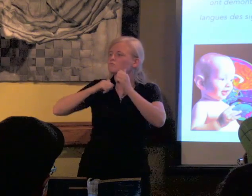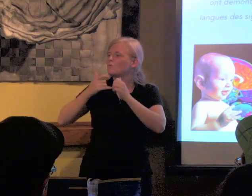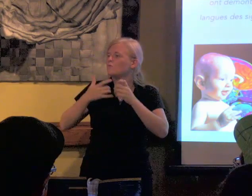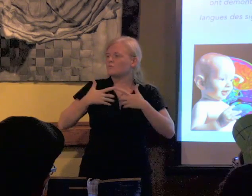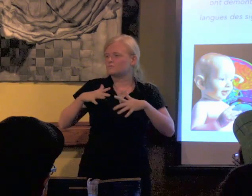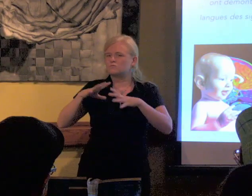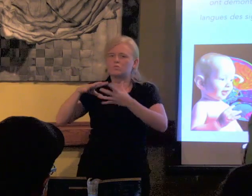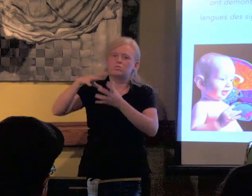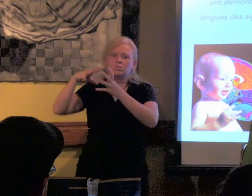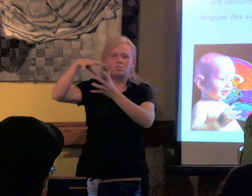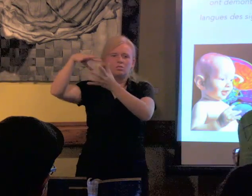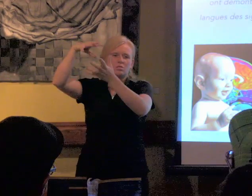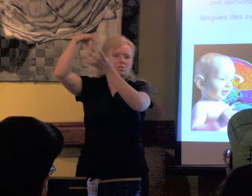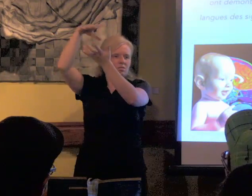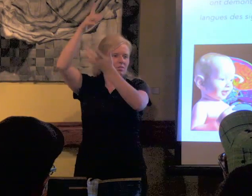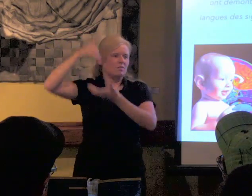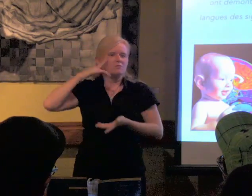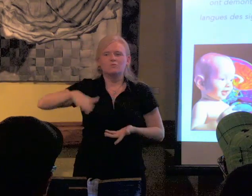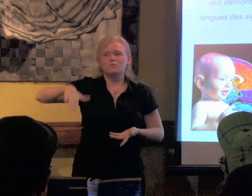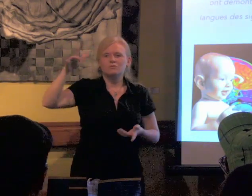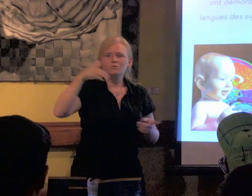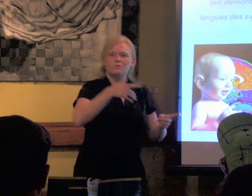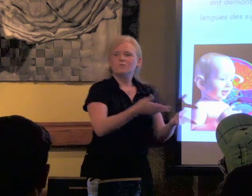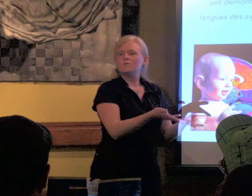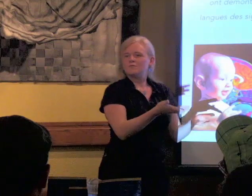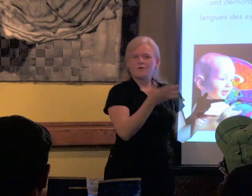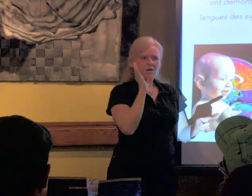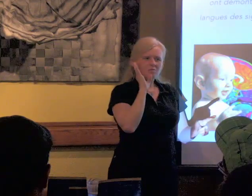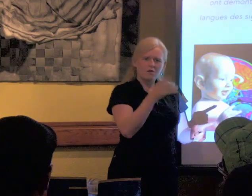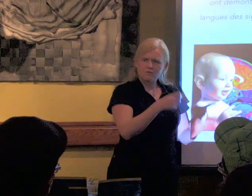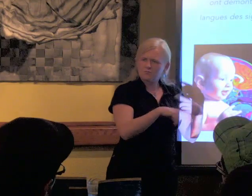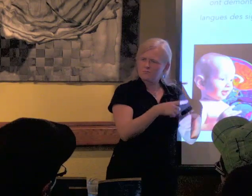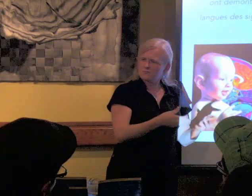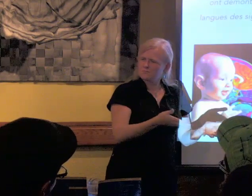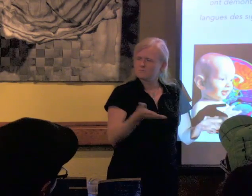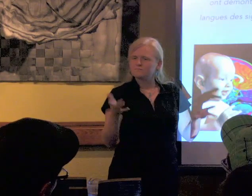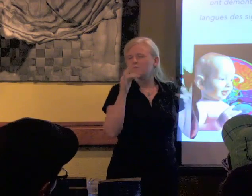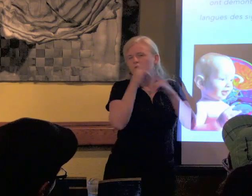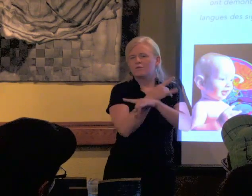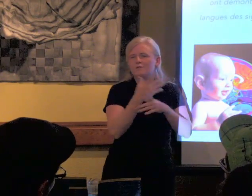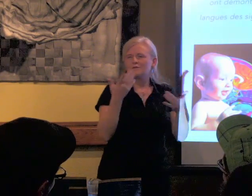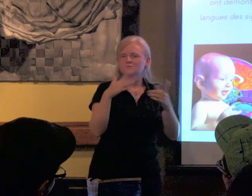Alors imaginez un peu la construction de cette personne-là lorsqu'elle grandit.